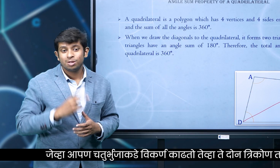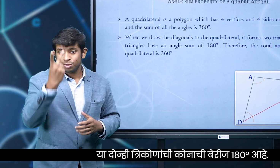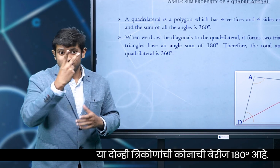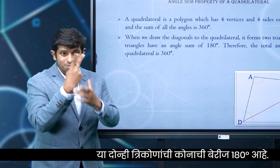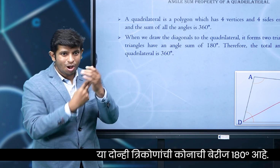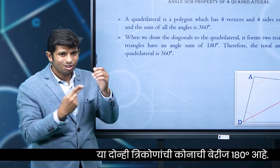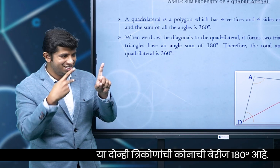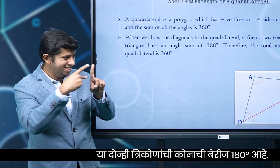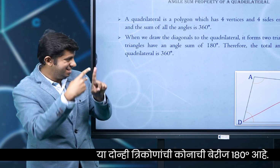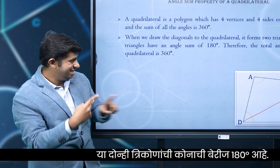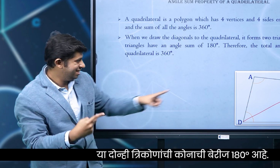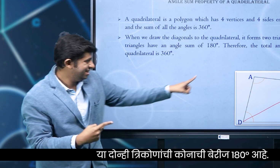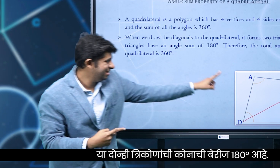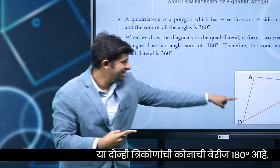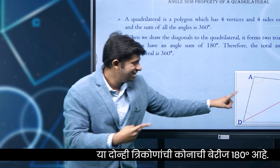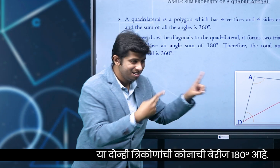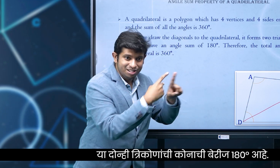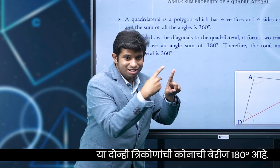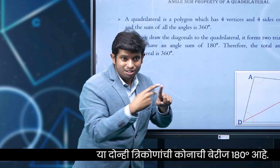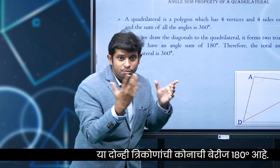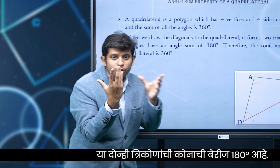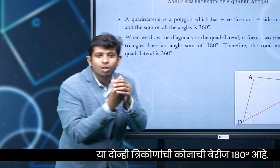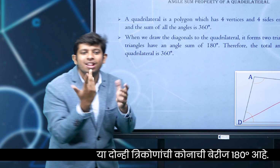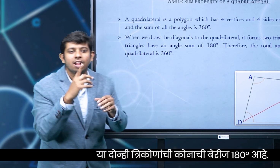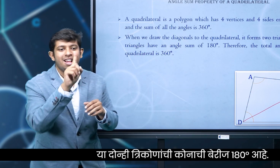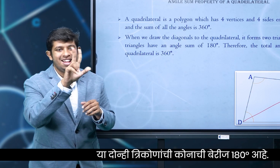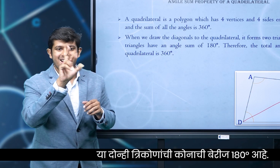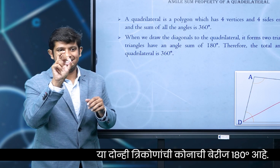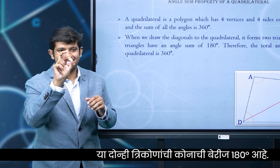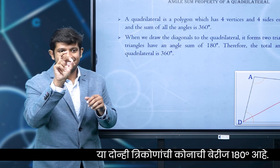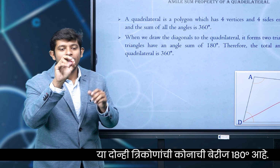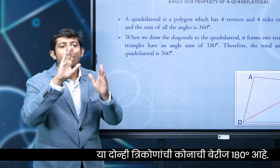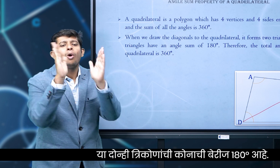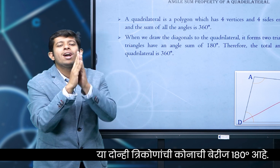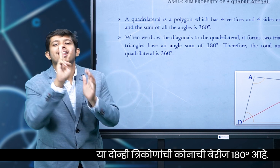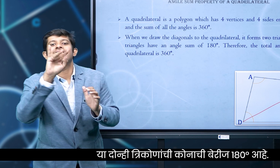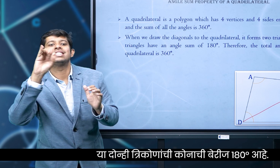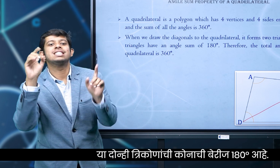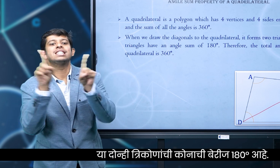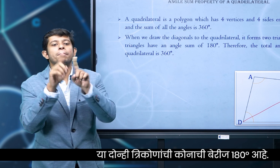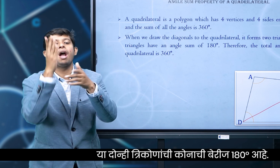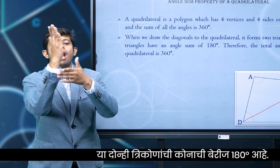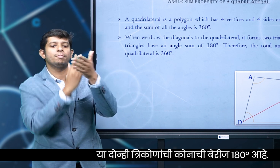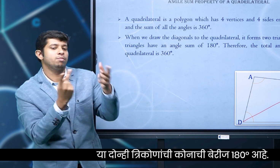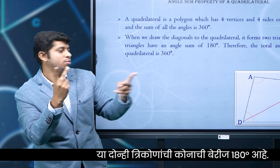या दोन्ही त्रिकोणाची कोनाची बेरीज 180 डिग्रीज आहे.